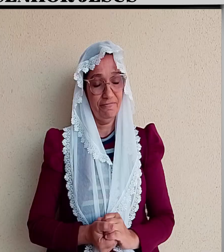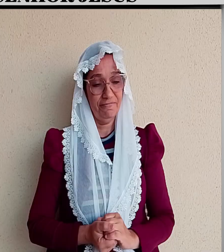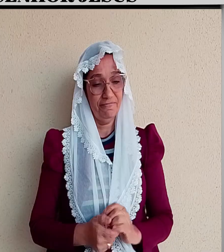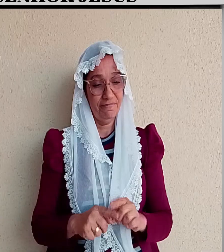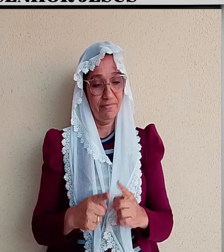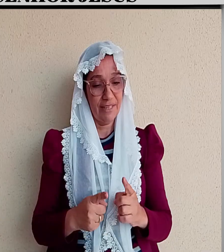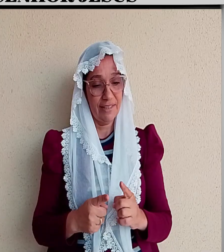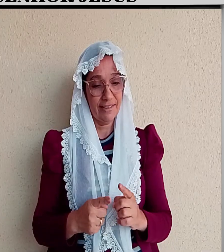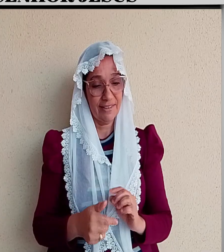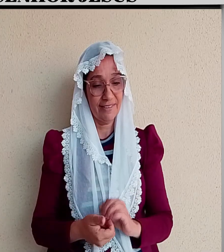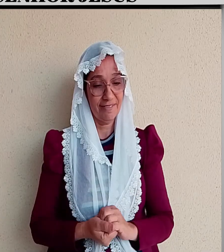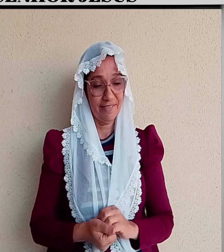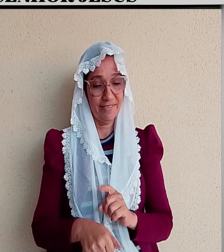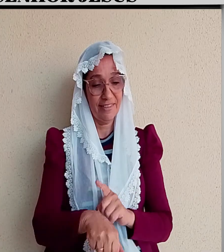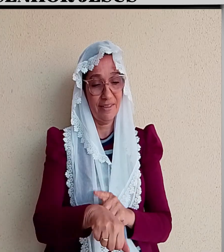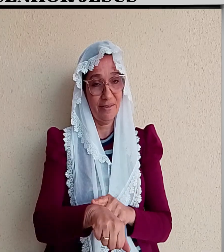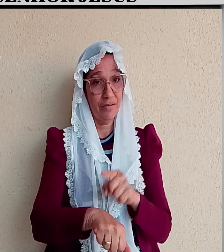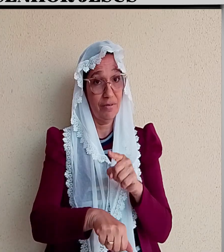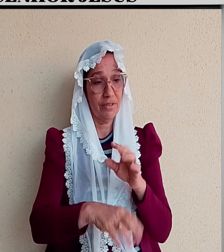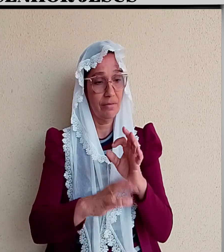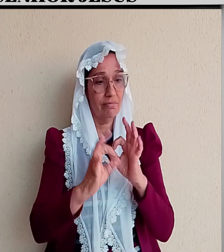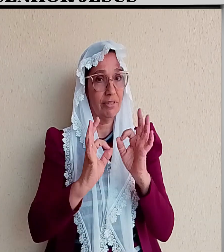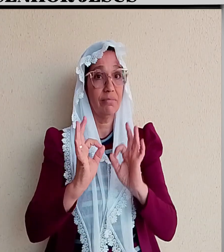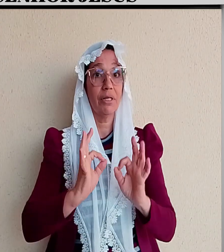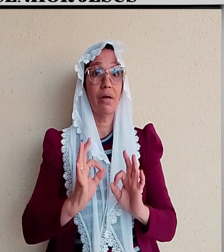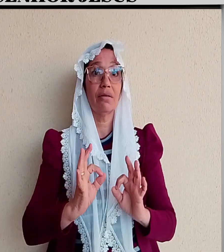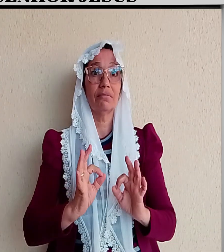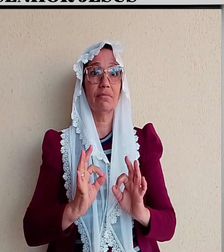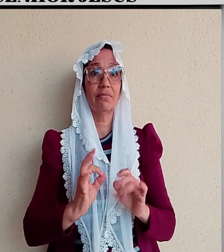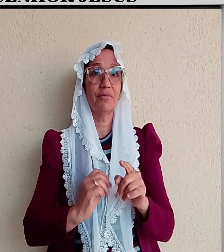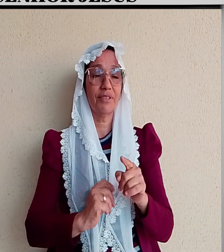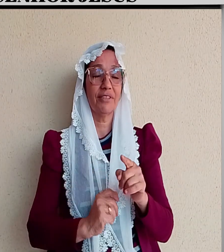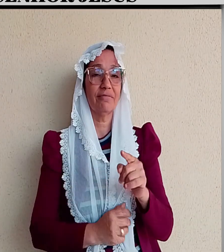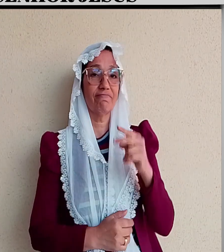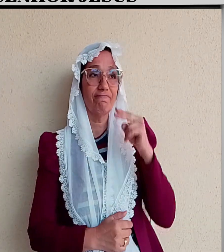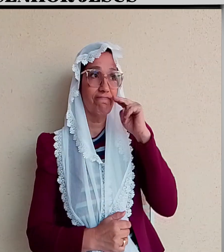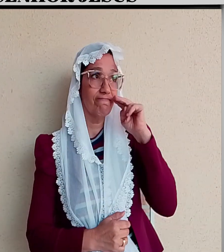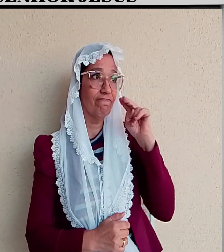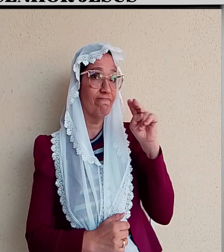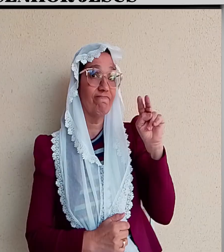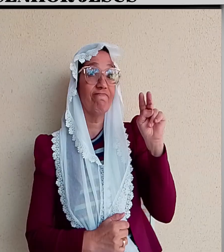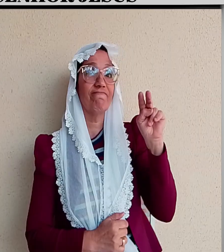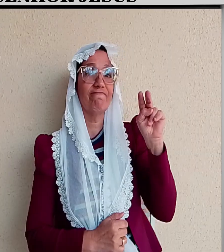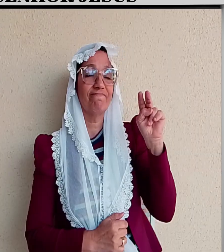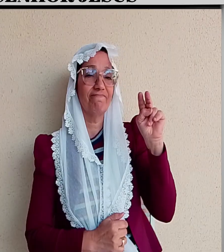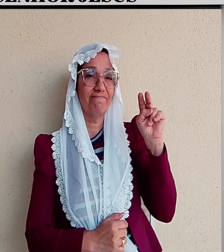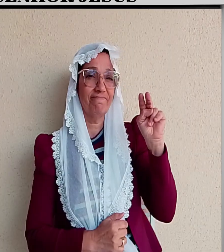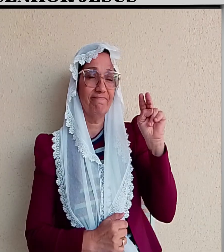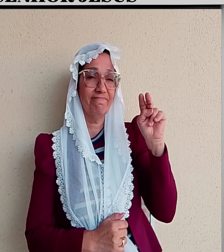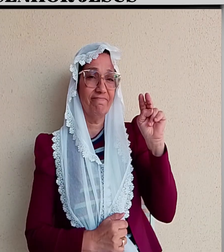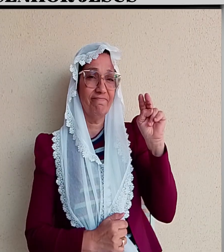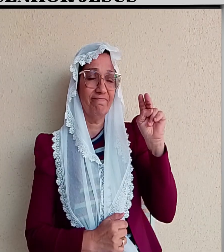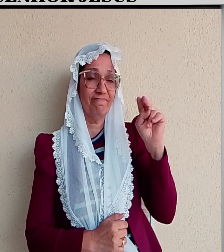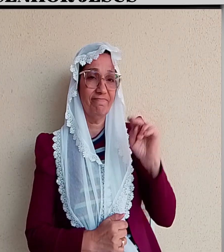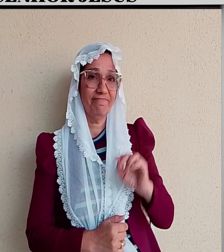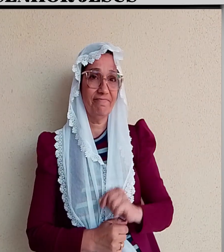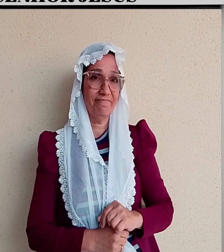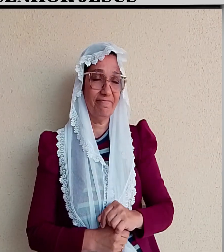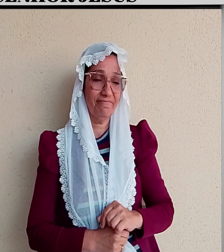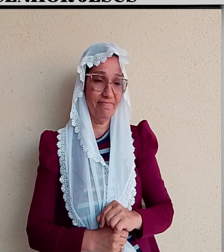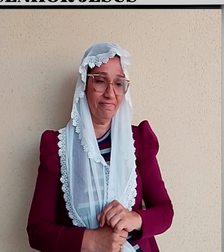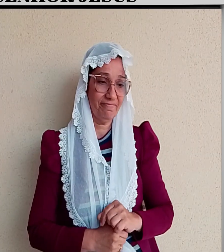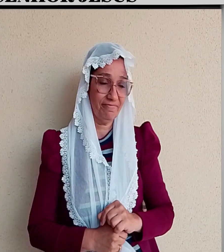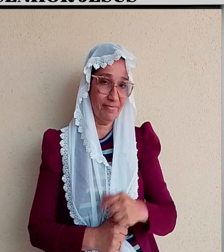cela para você entrar, você vai ver quem que está entrando contigo. Glória a Jesus. Aleluia. Vai ser ilhado, mas lá na ilha você vai comer do que você